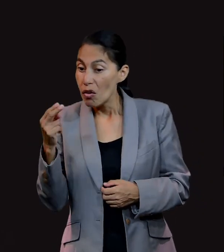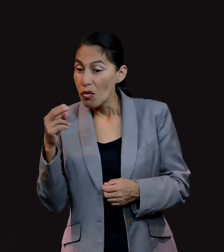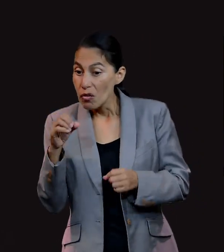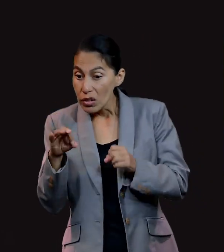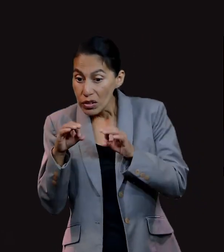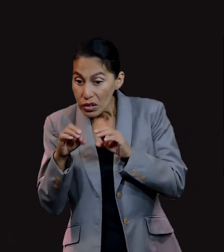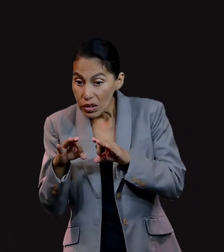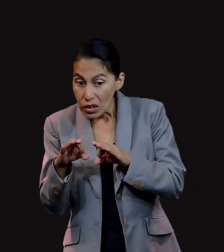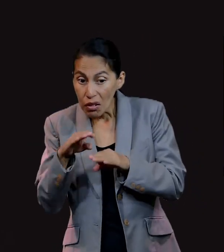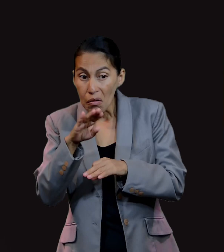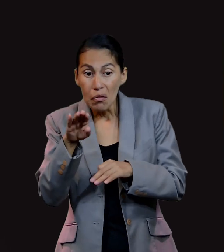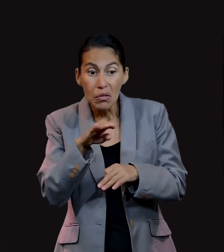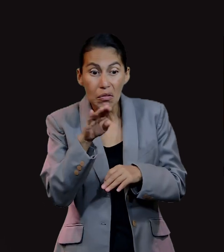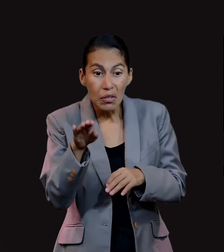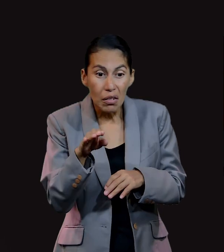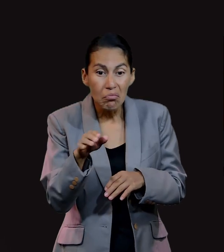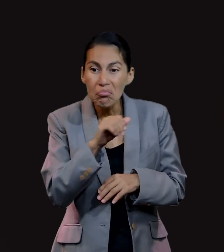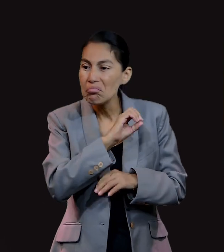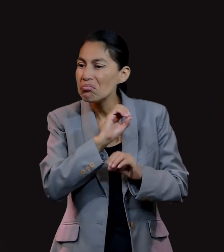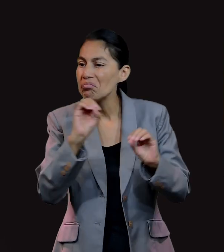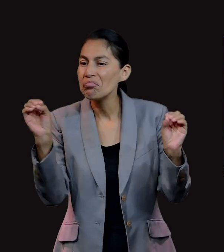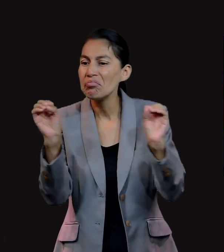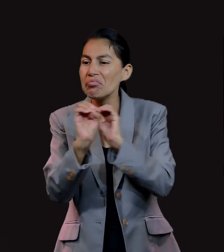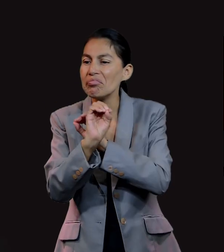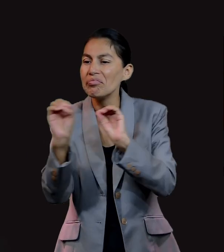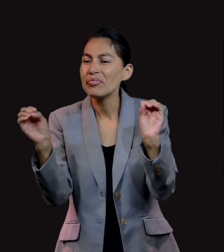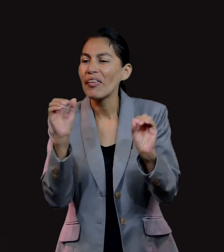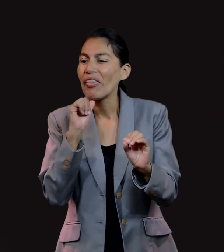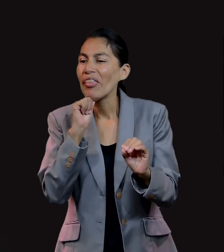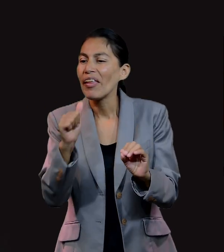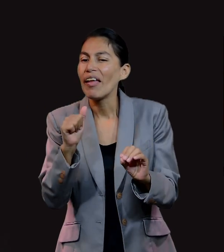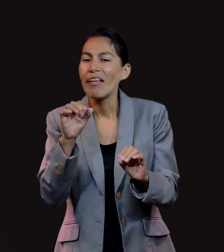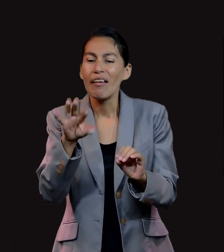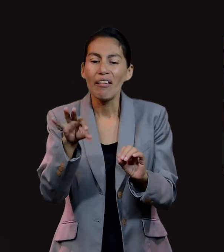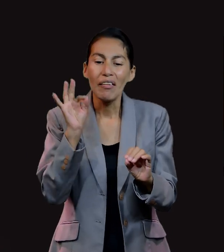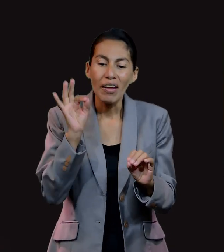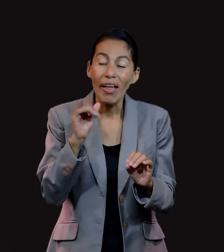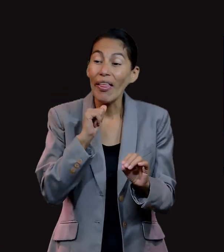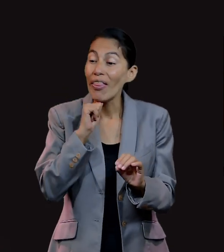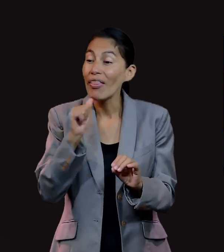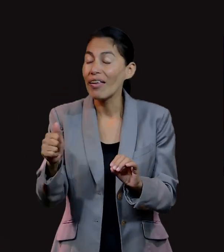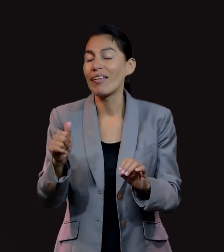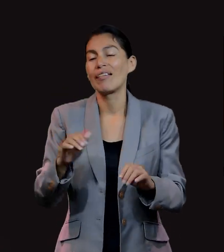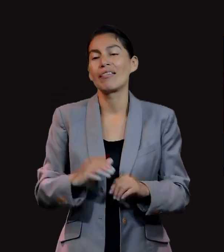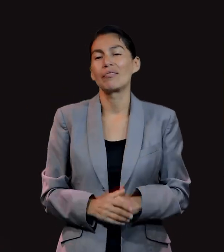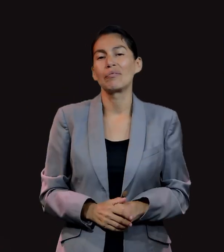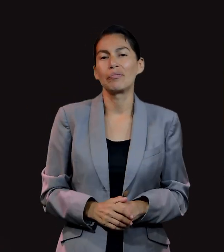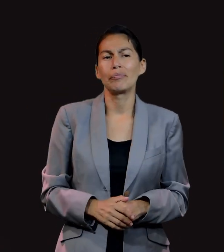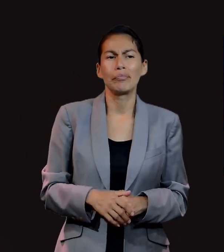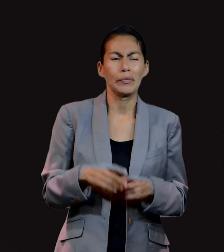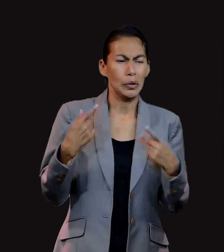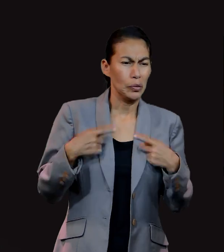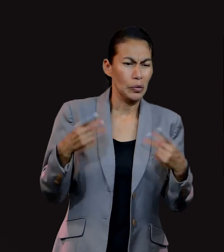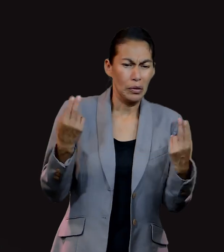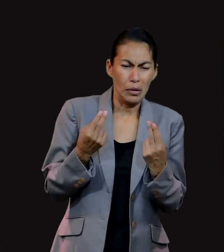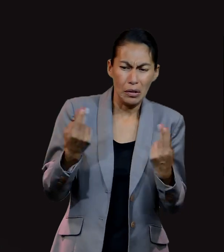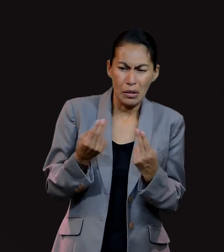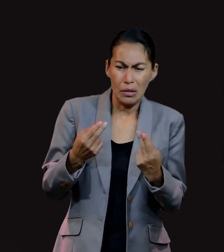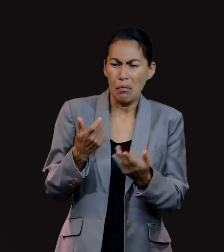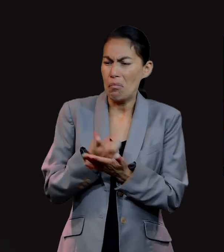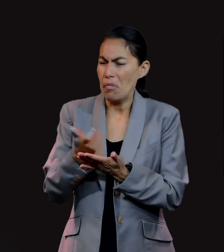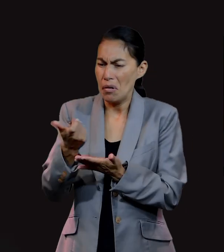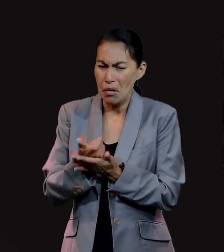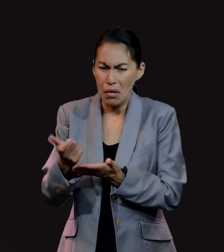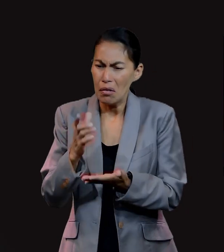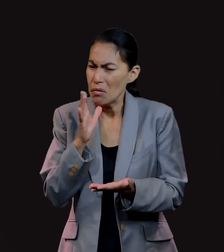suya y hemos buscado por todas partes esa oficina ni nosotros que fuimos no la encontramos y